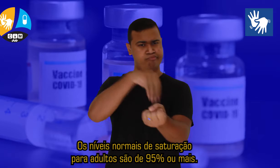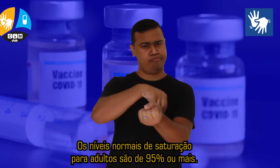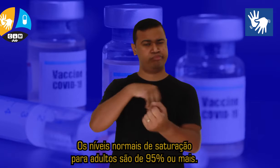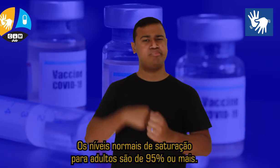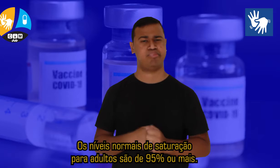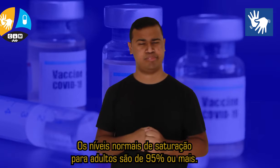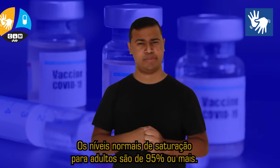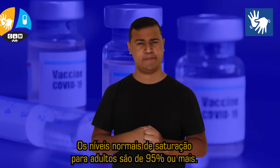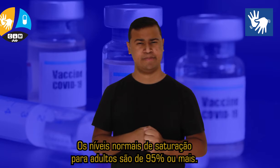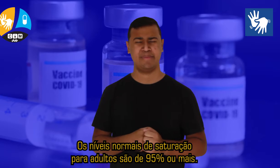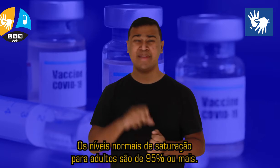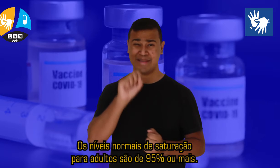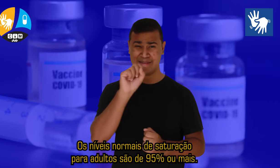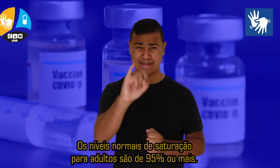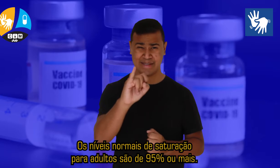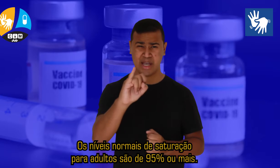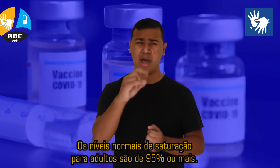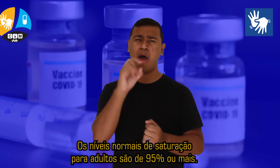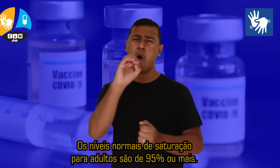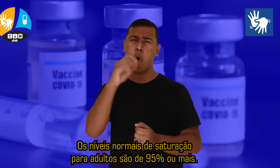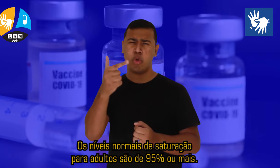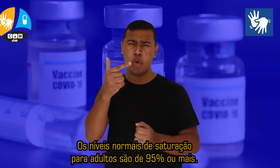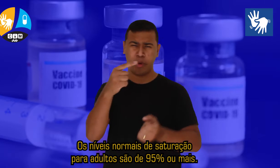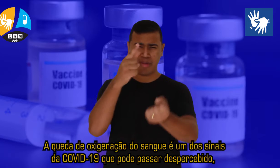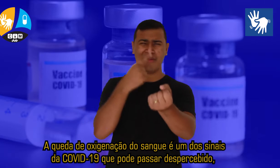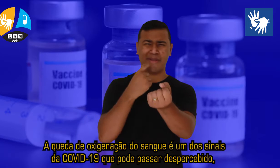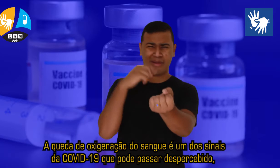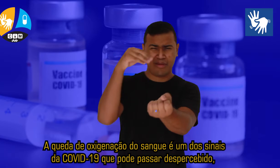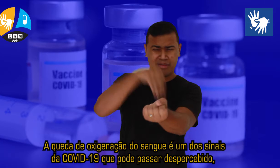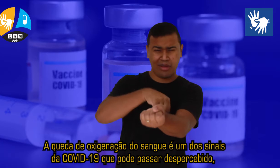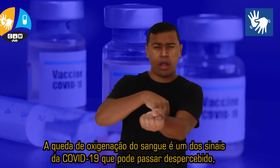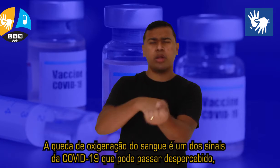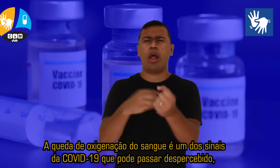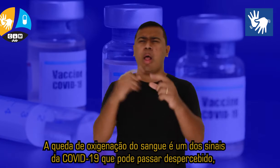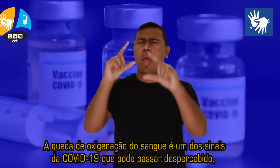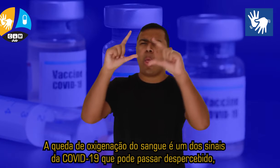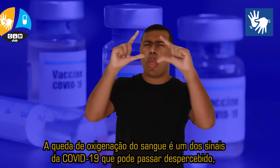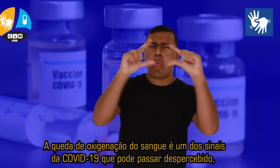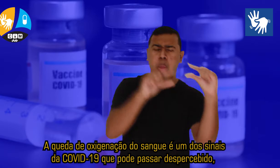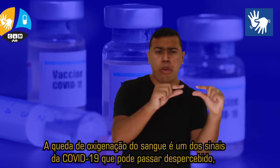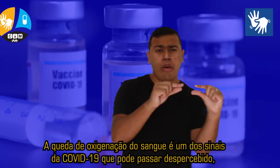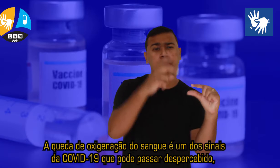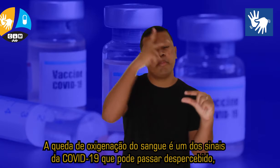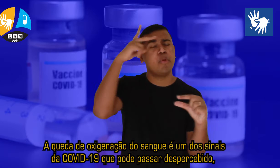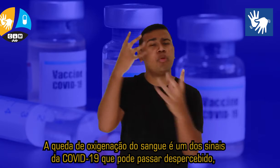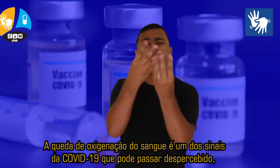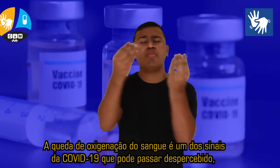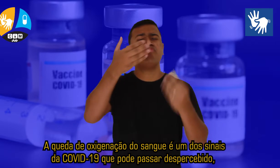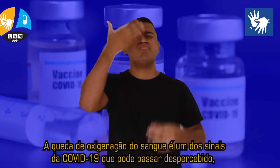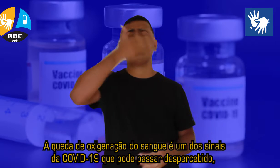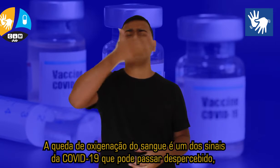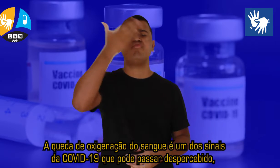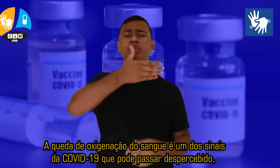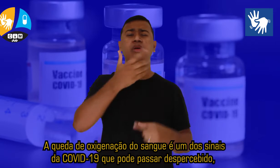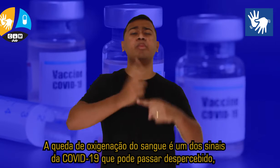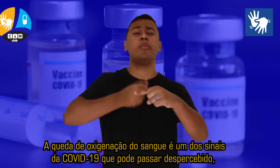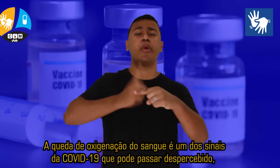são de 95% ou mais. A queda de oxigenação do sangue é um dos sinais da COVID-19 que pode